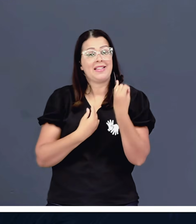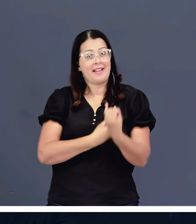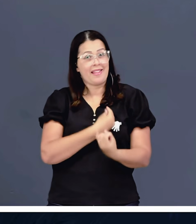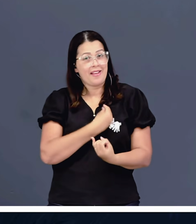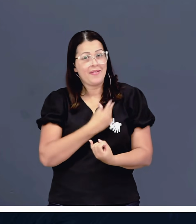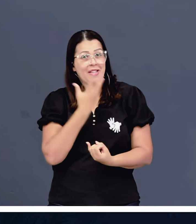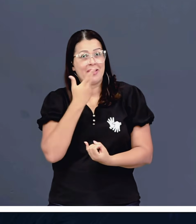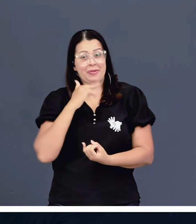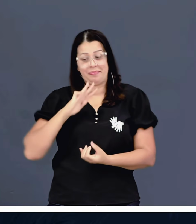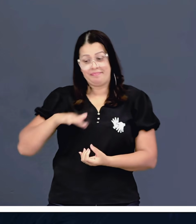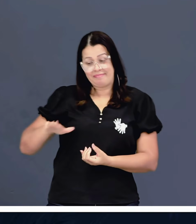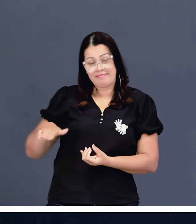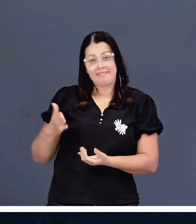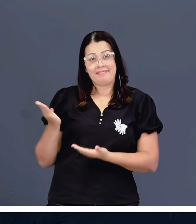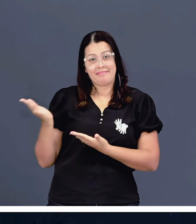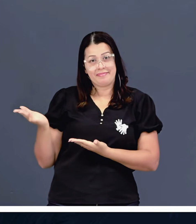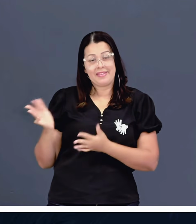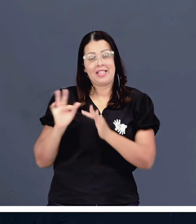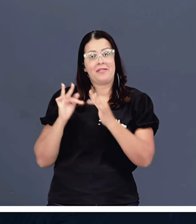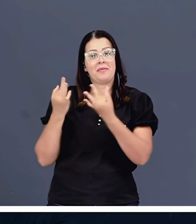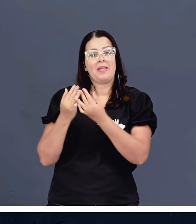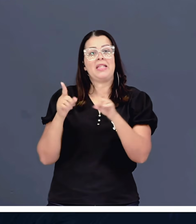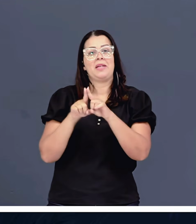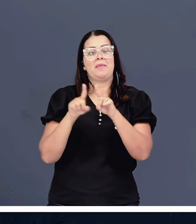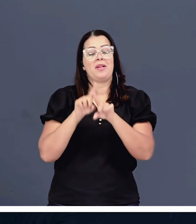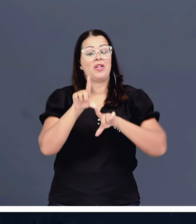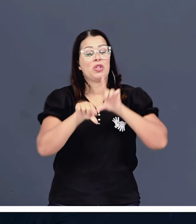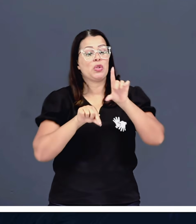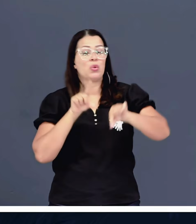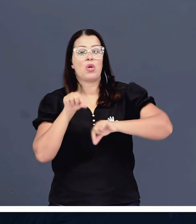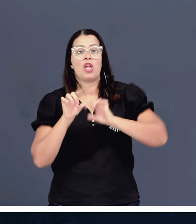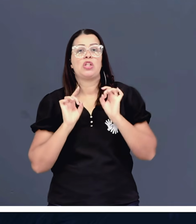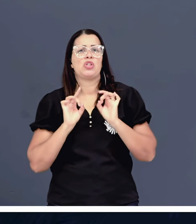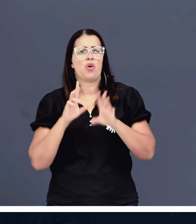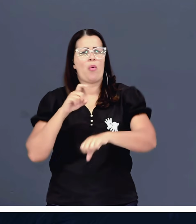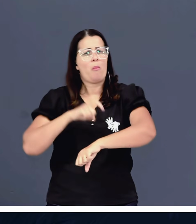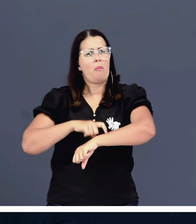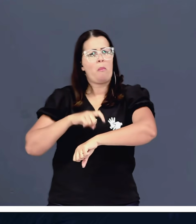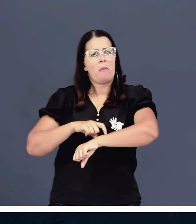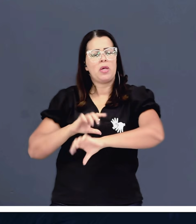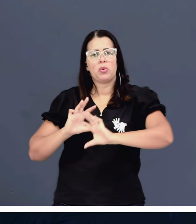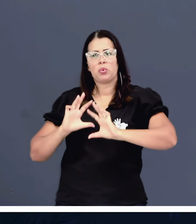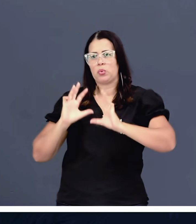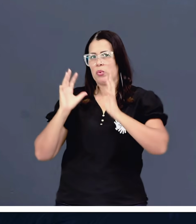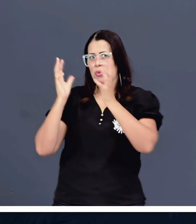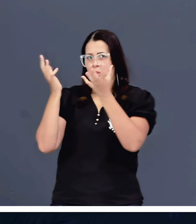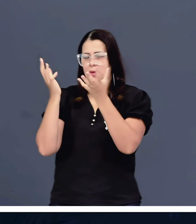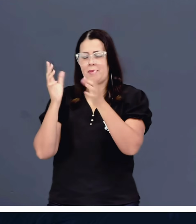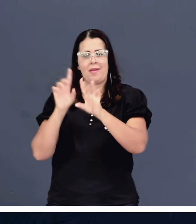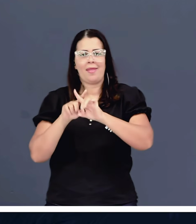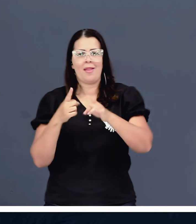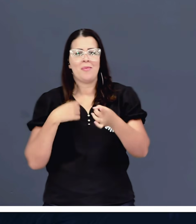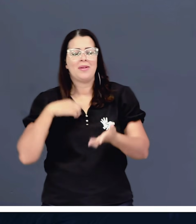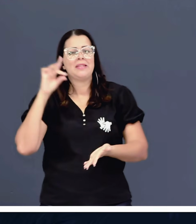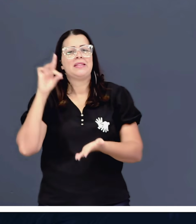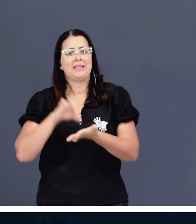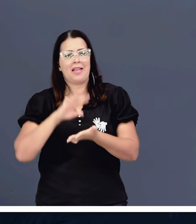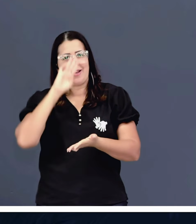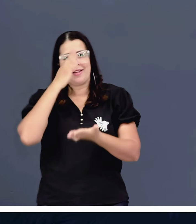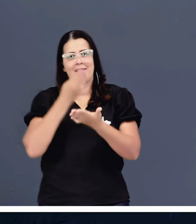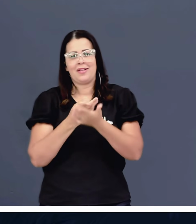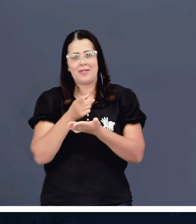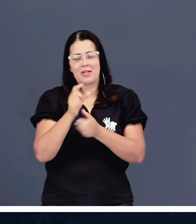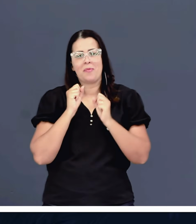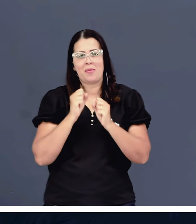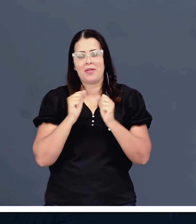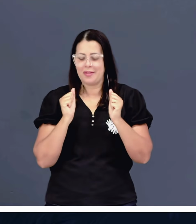vida deles. Vocês foram escolhidos não apenas para um momento cerimonial, mas porque de fato eles acreditam quanto vocês